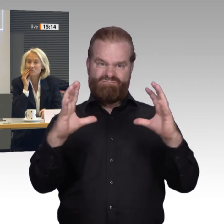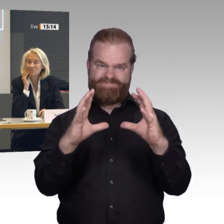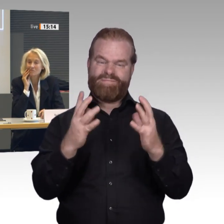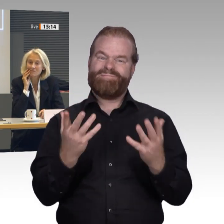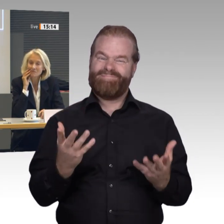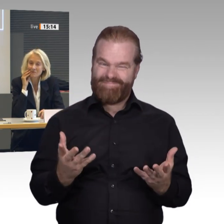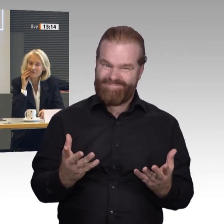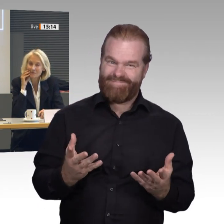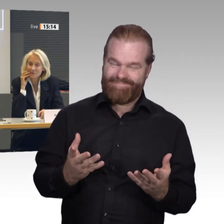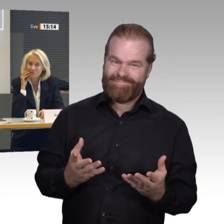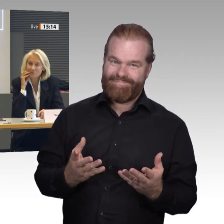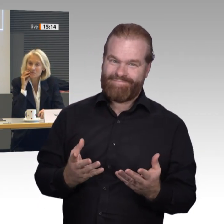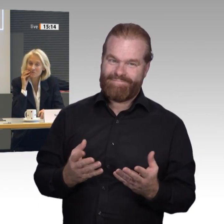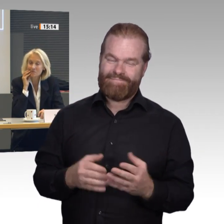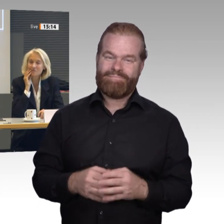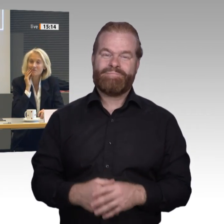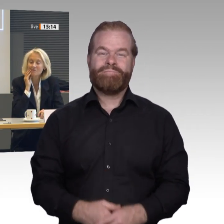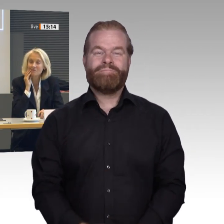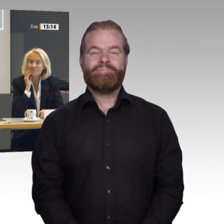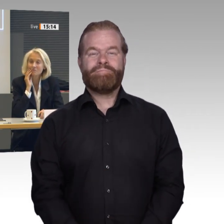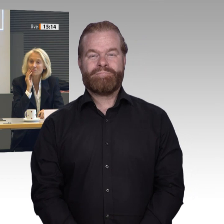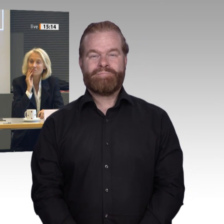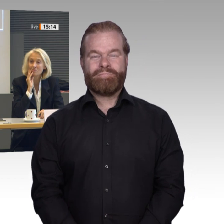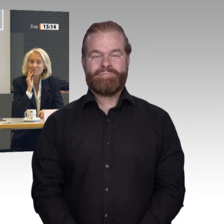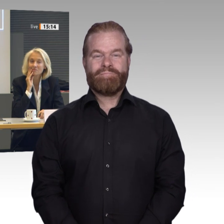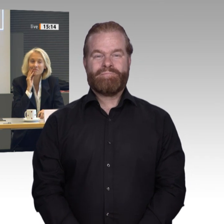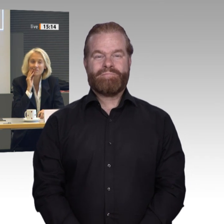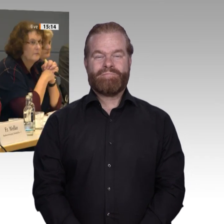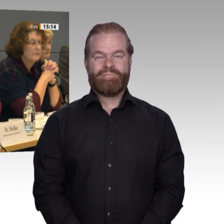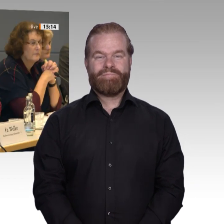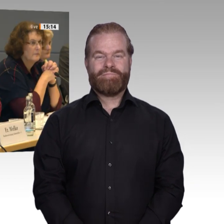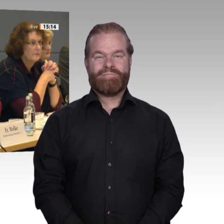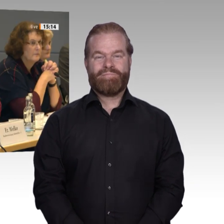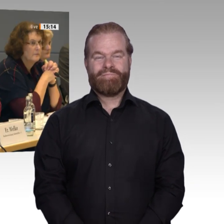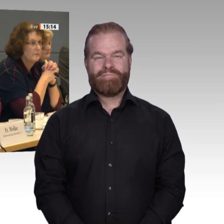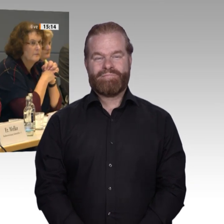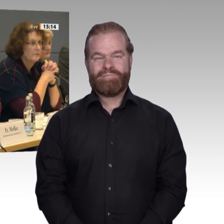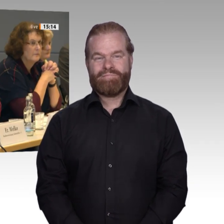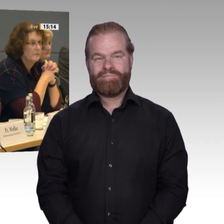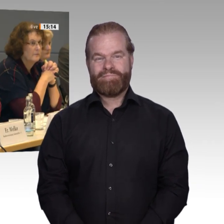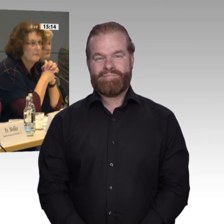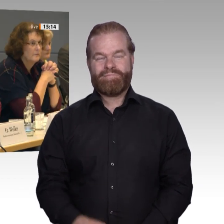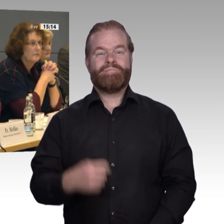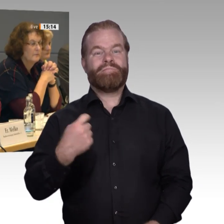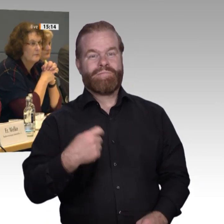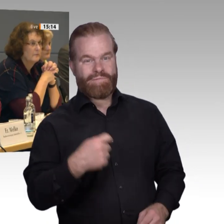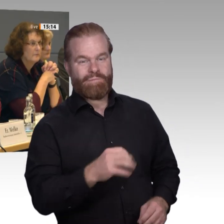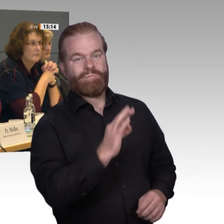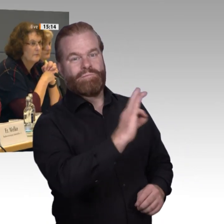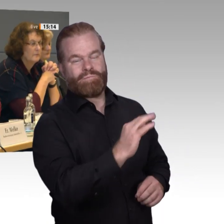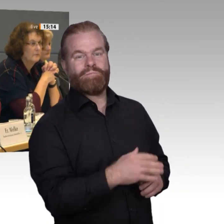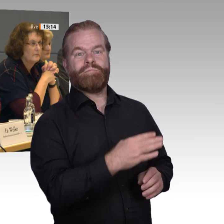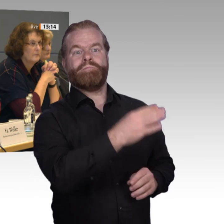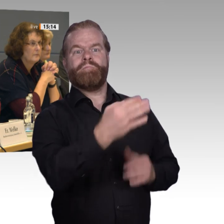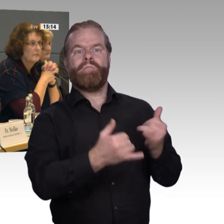Ich kann mich ganz wesentlich meiner Vorrednerin anschließen. Ich denke auch, man sollte dieses Gesetz